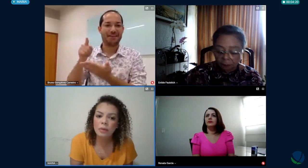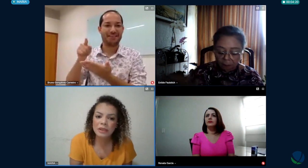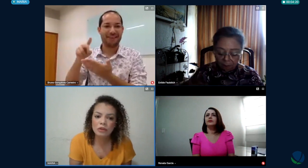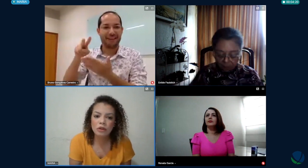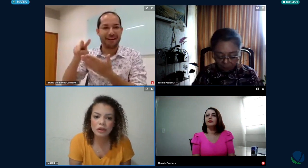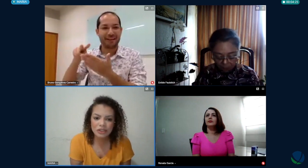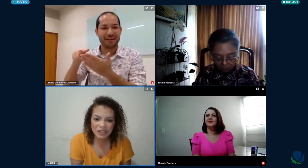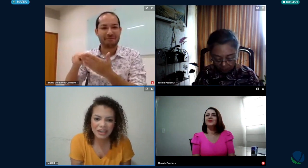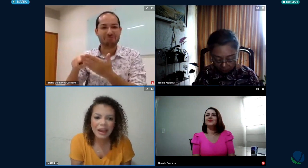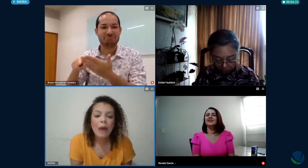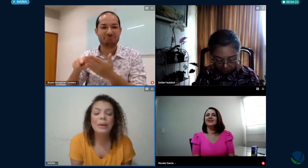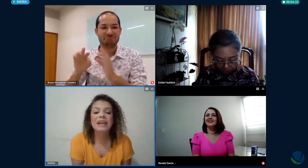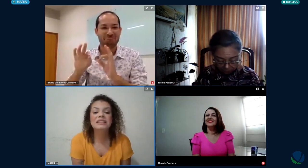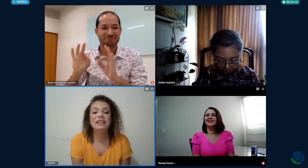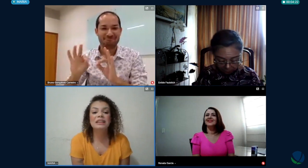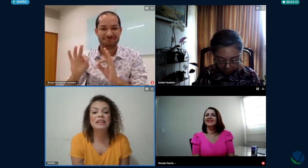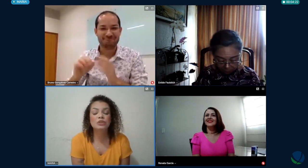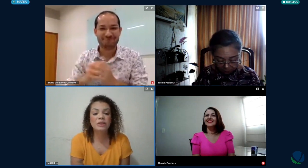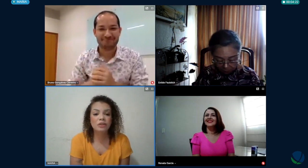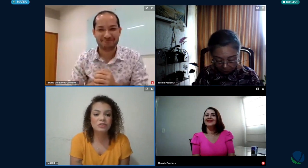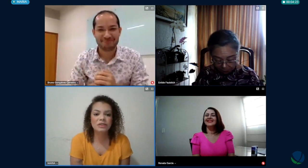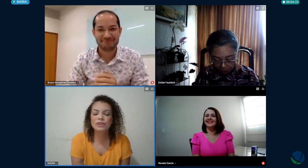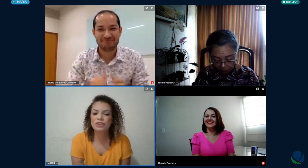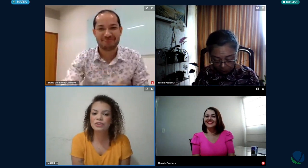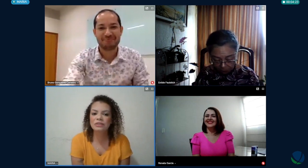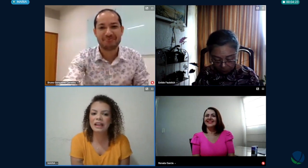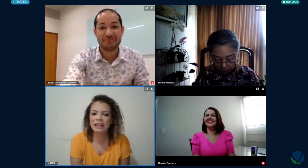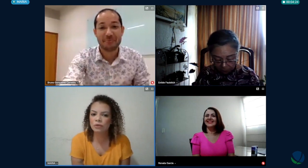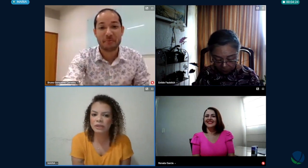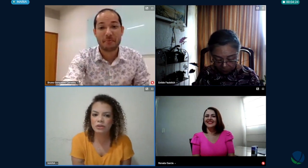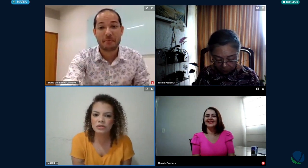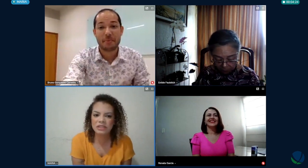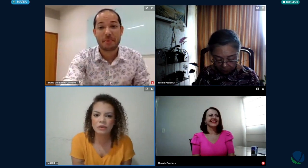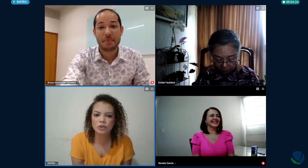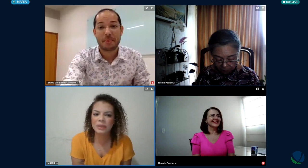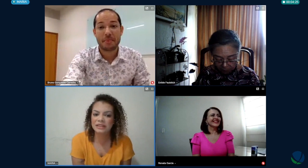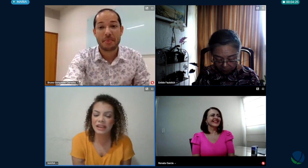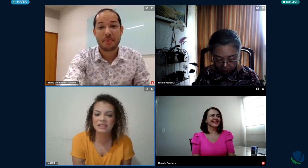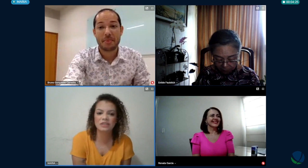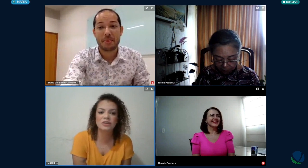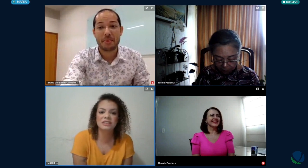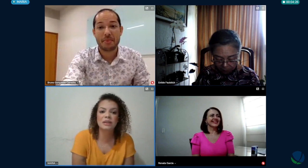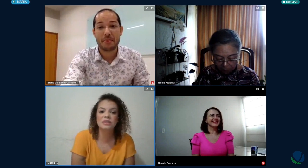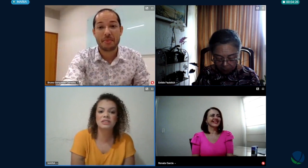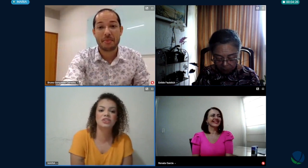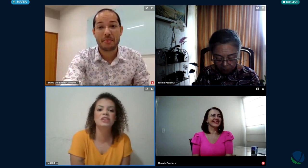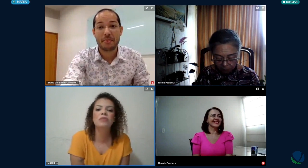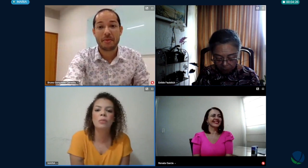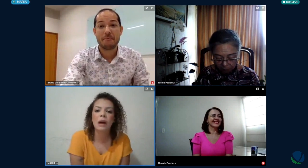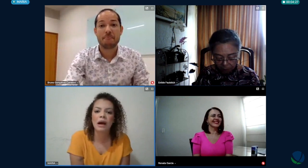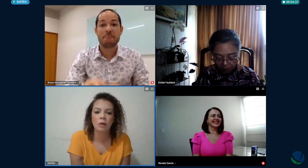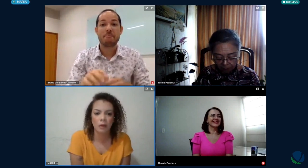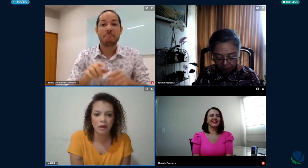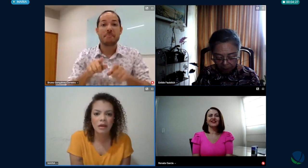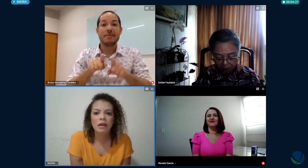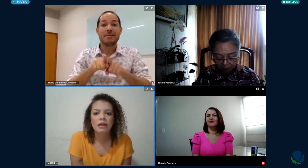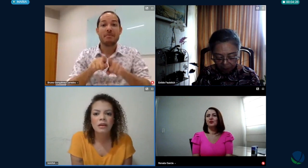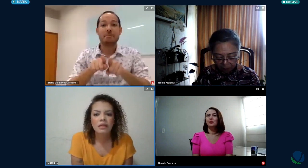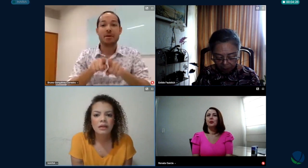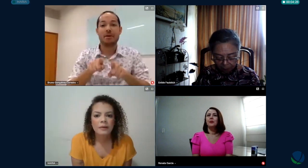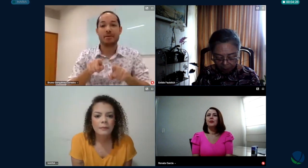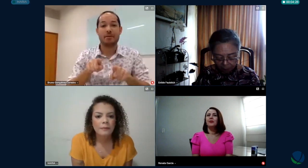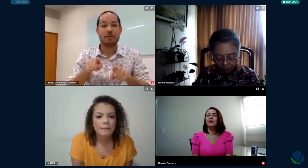sobre a sua metodologia. Parece que, na sua introdução, a gente não está lendo uma introdução de uma tese, nós estamos assistindo a uma aula.